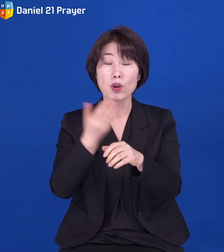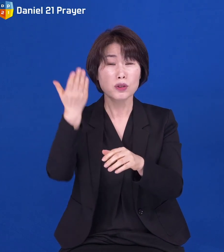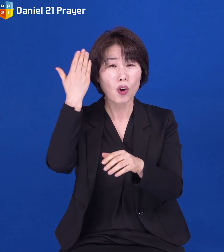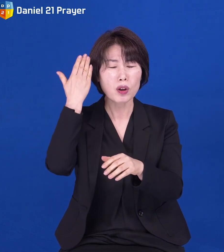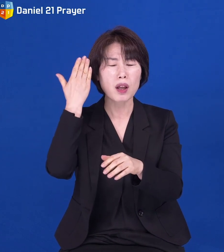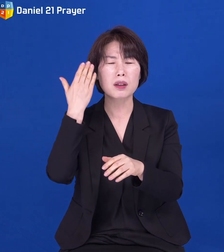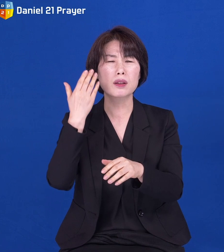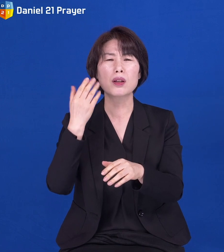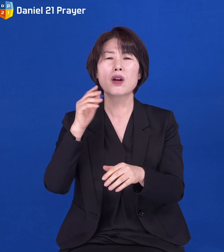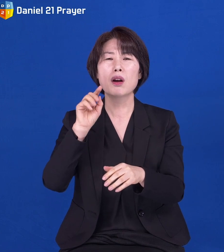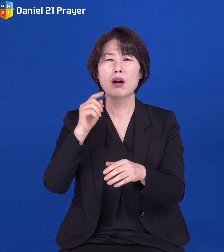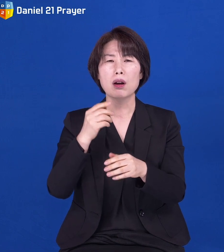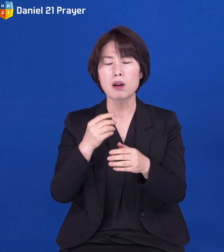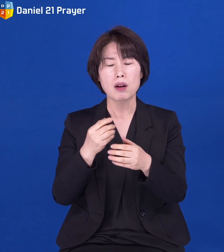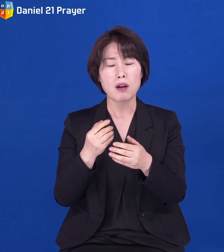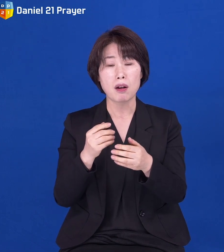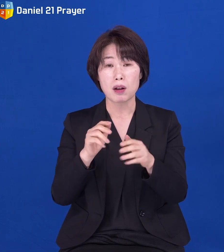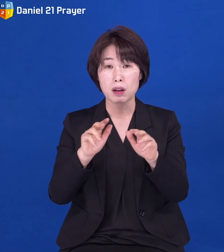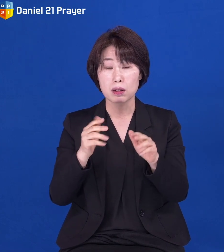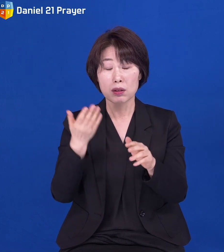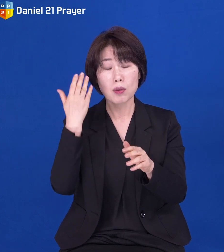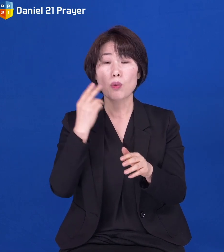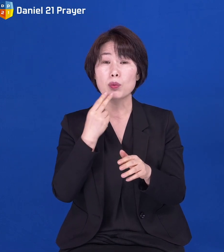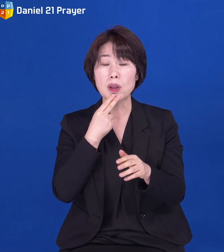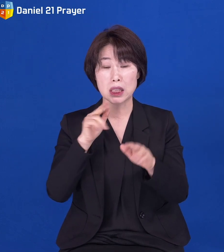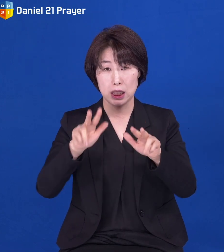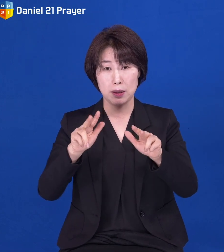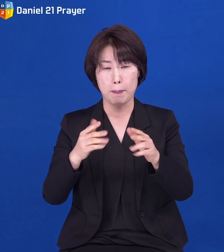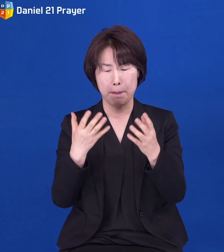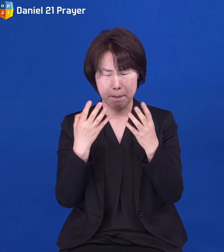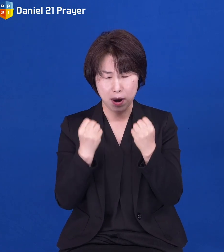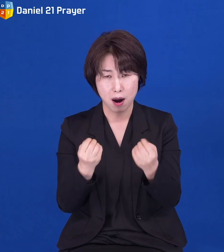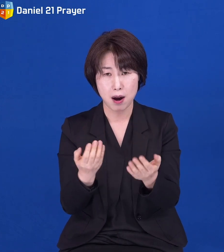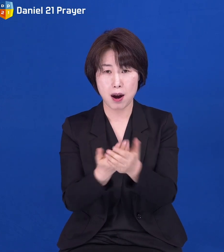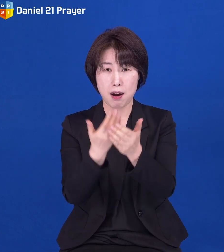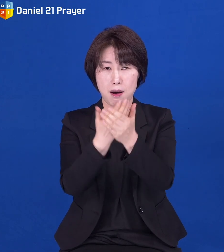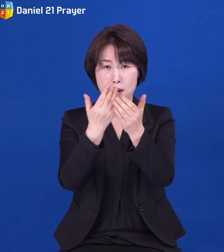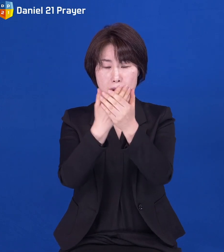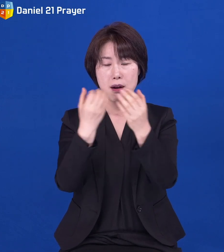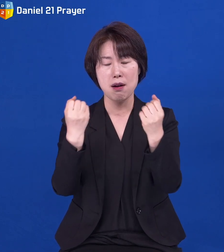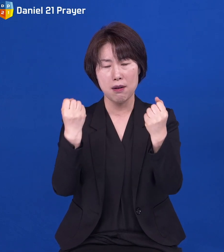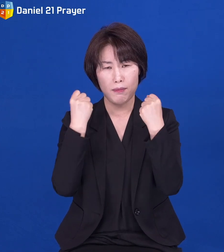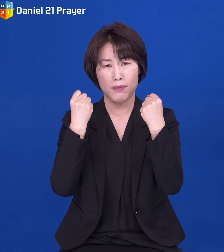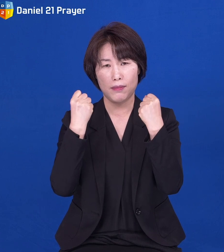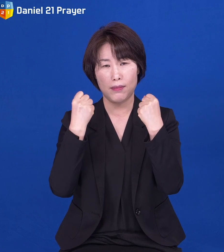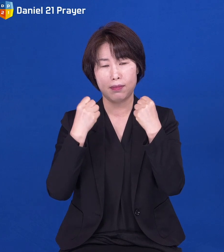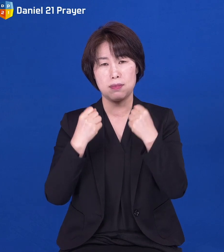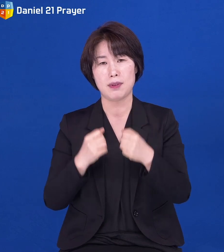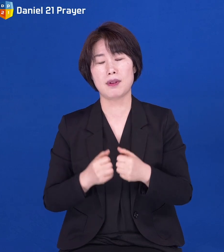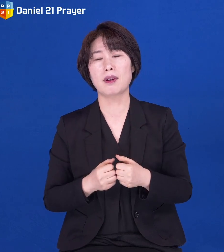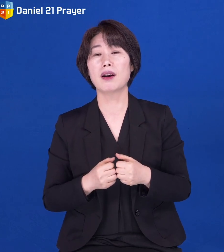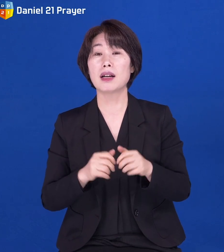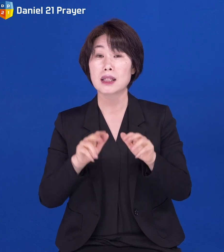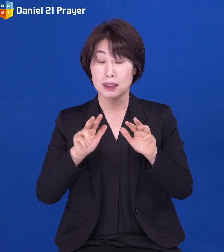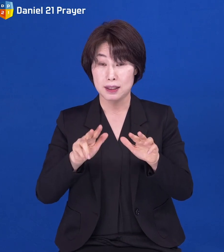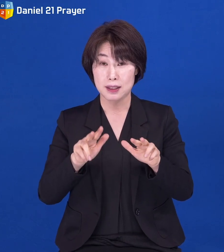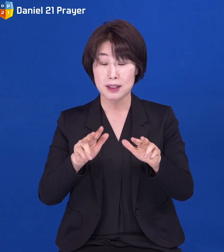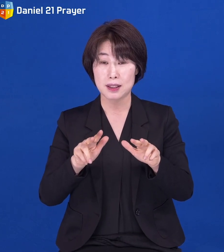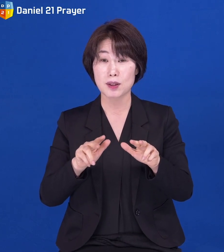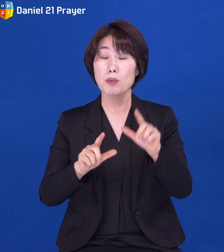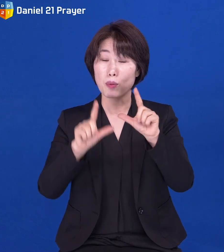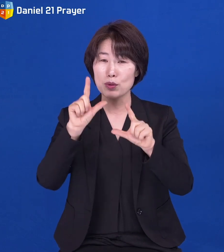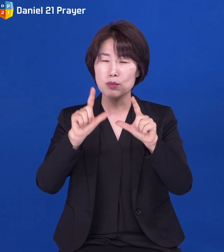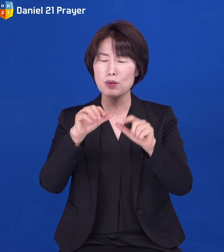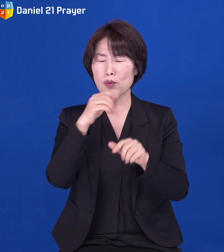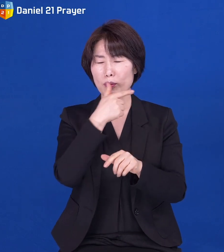없었는데 지금은 그래도 많이 발전한 거거든요. 그것만으로 너무 감사하고 너무 힘이 나는 거예요. 근데 그런 거를 제가 만약에